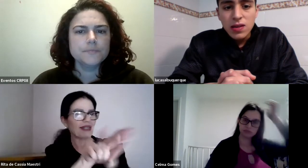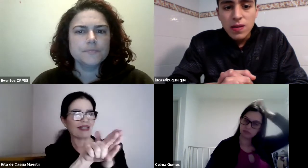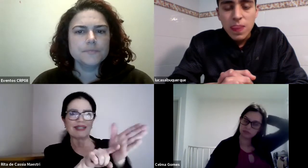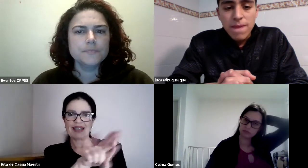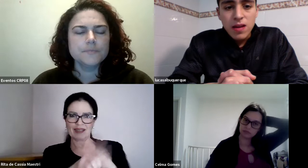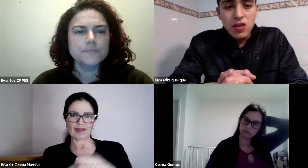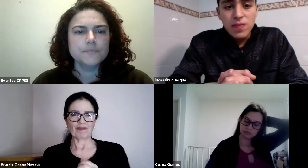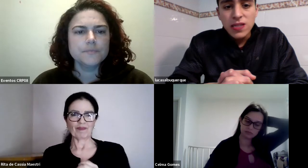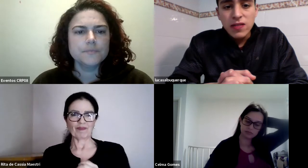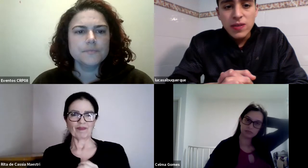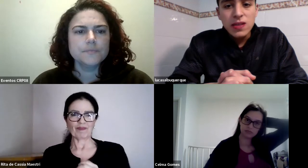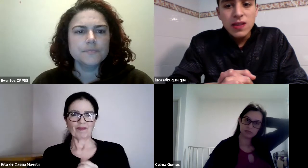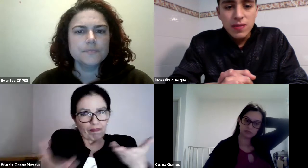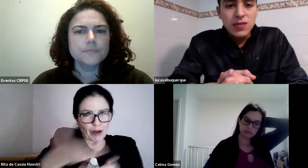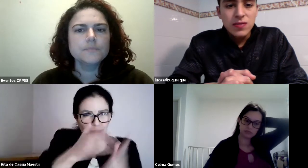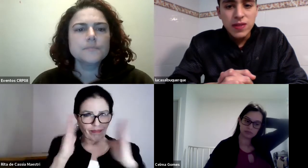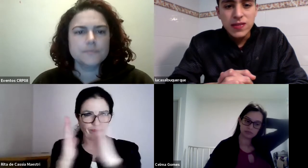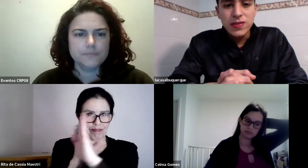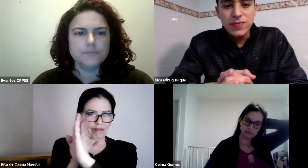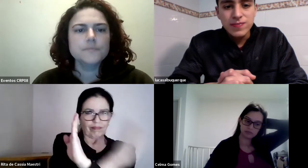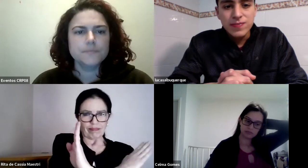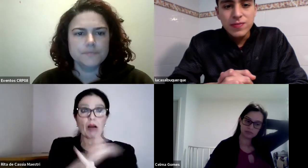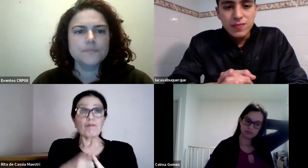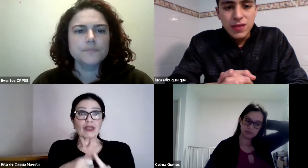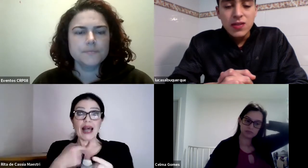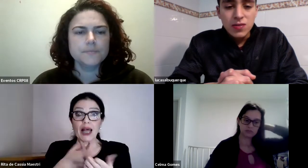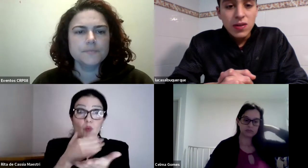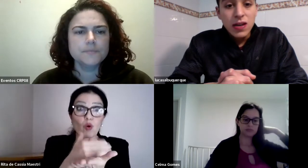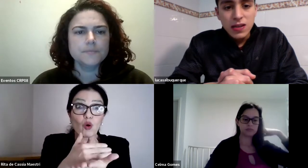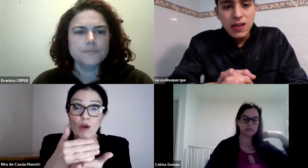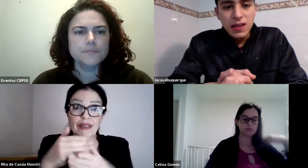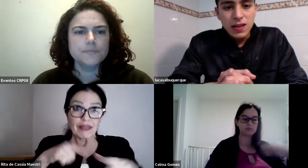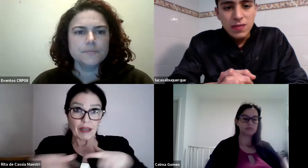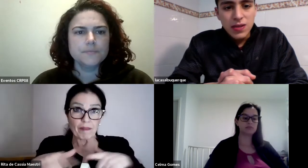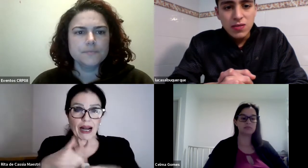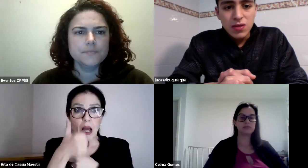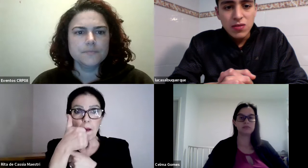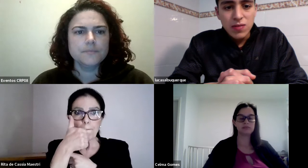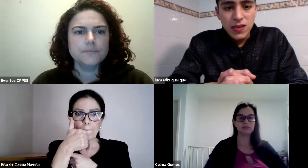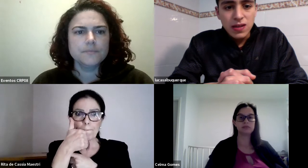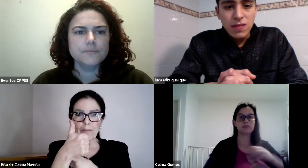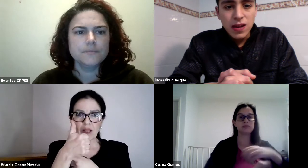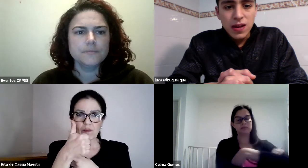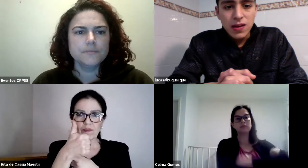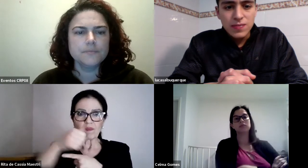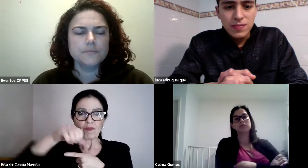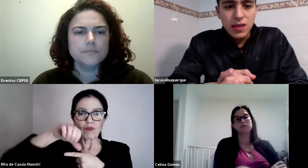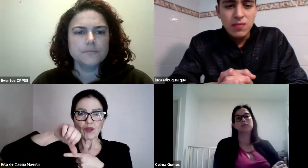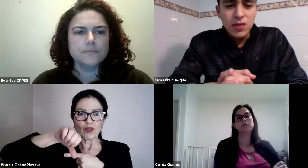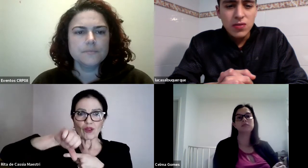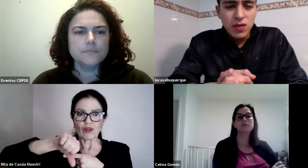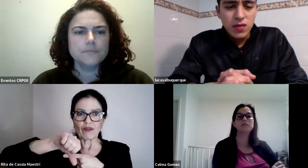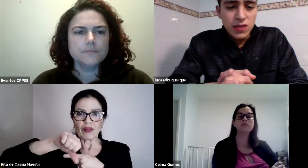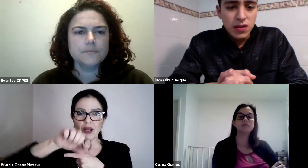que a gente precisava pesquisar mais sobre isso. porque Isso antes da lei de Libras. Então, quando eu comecei a trabalhar em